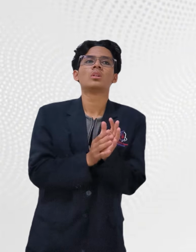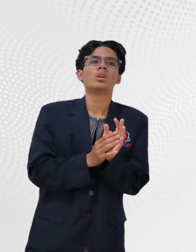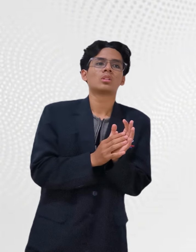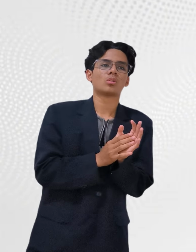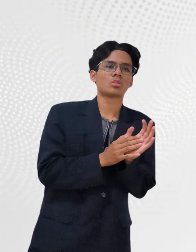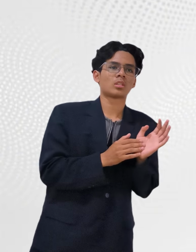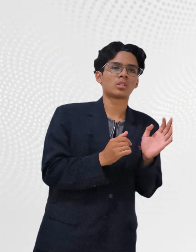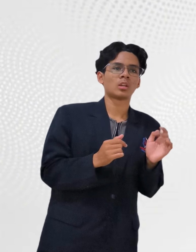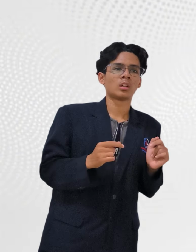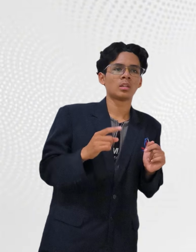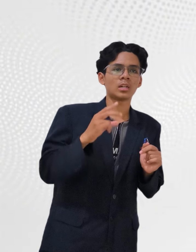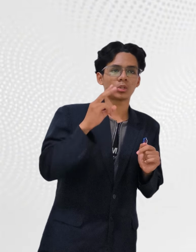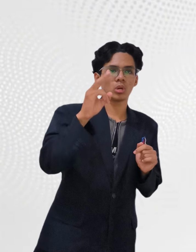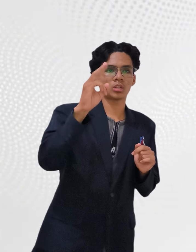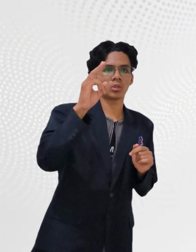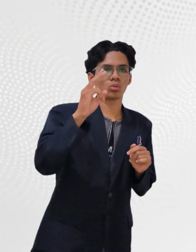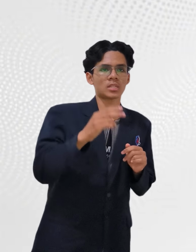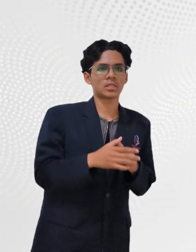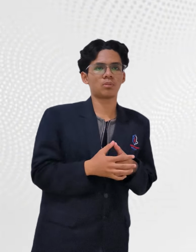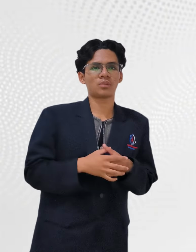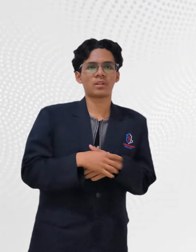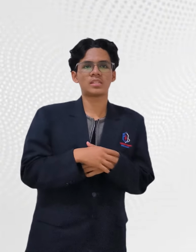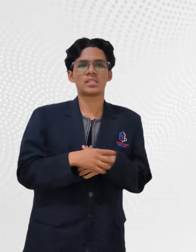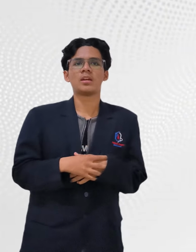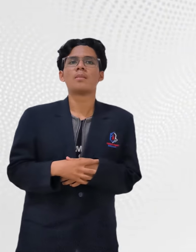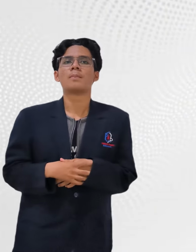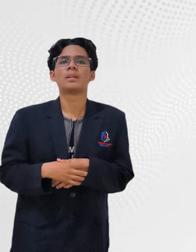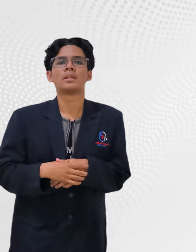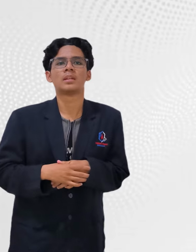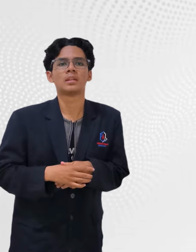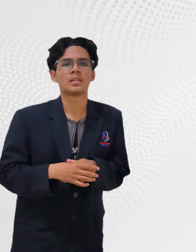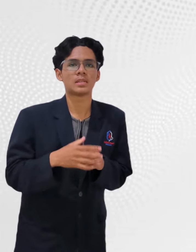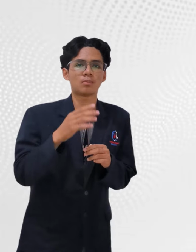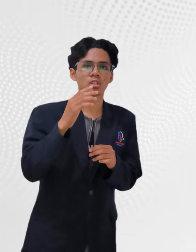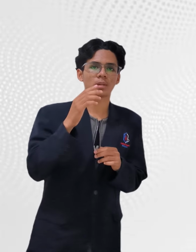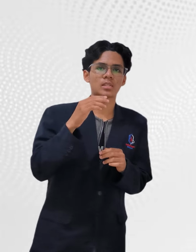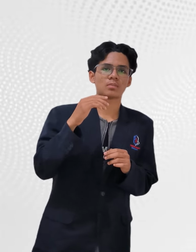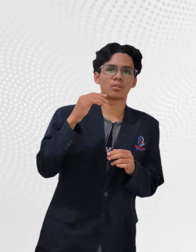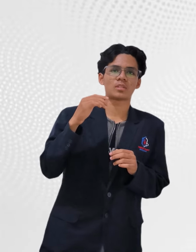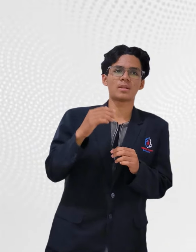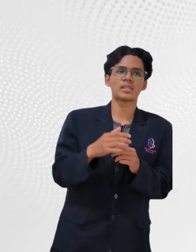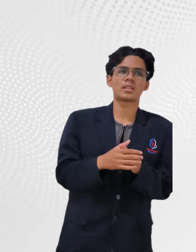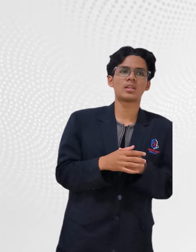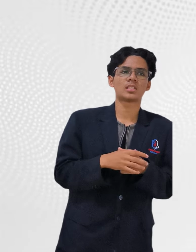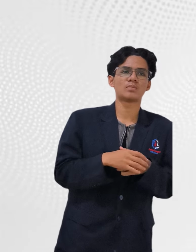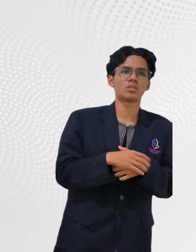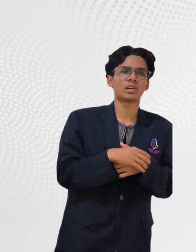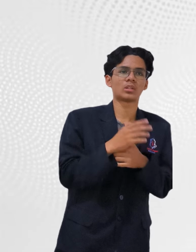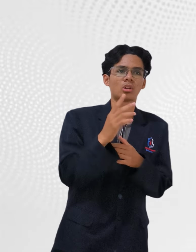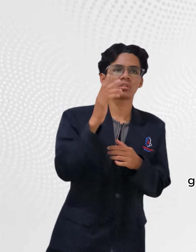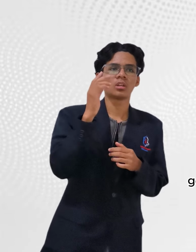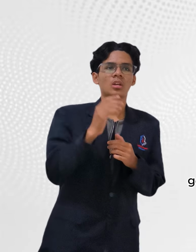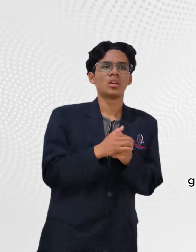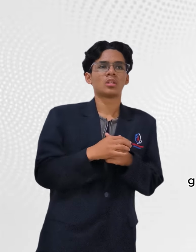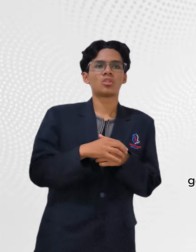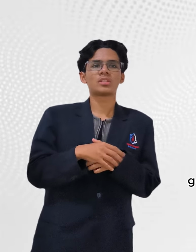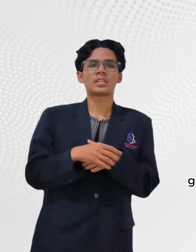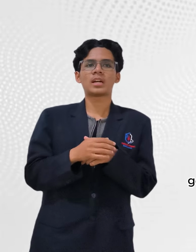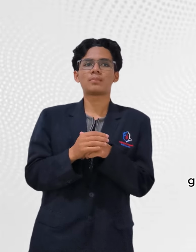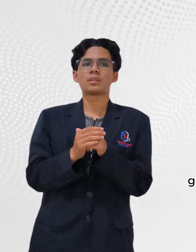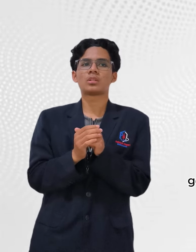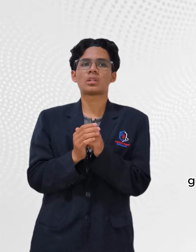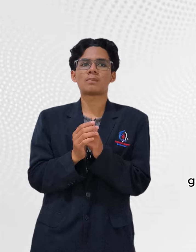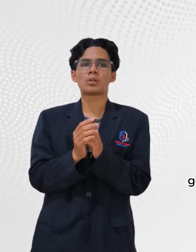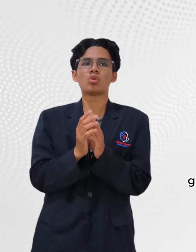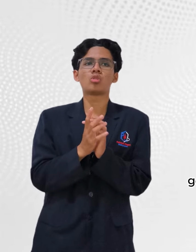bertemu. Terus yang kedua, tentukan simpul referensi. Pilih simpul sebagai simpul referensi, biasanya simpul dengan ground. Terus